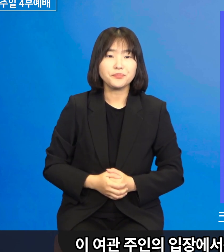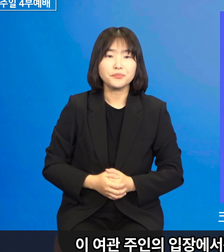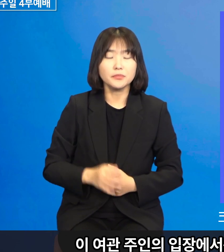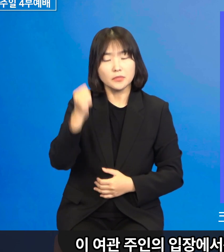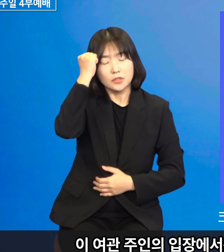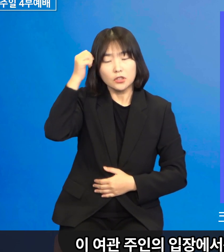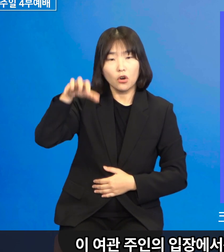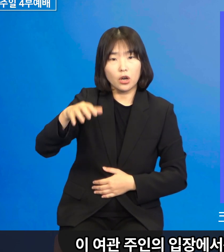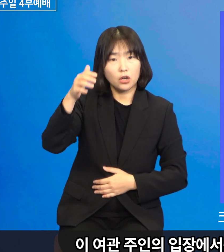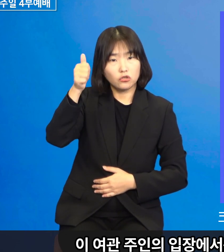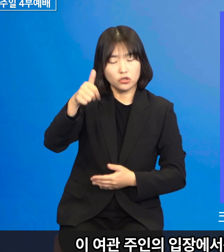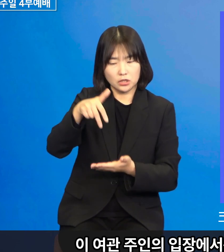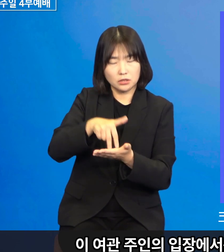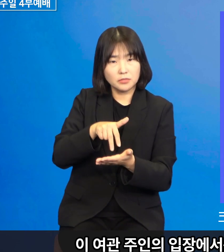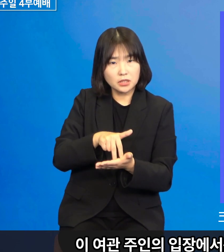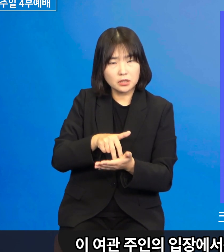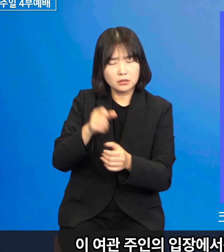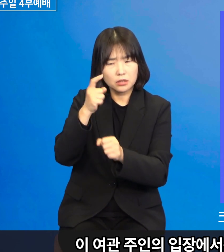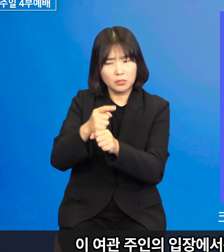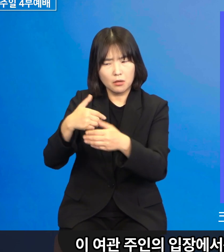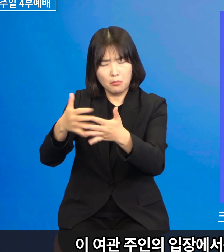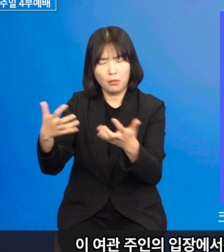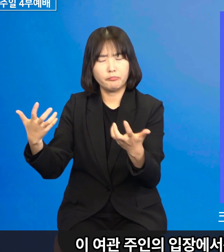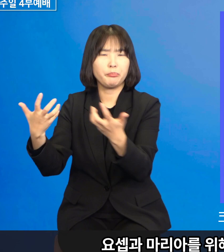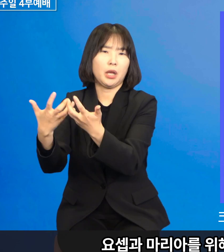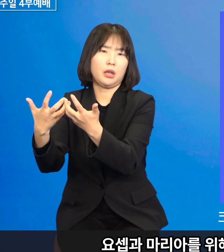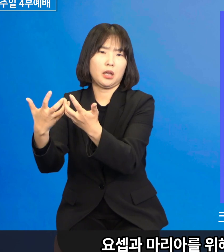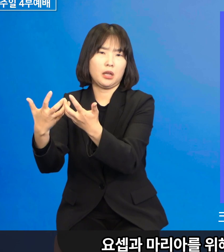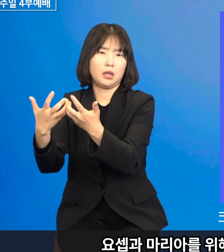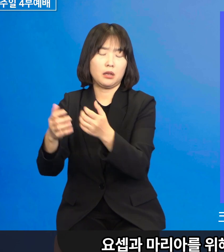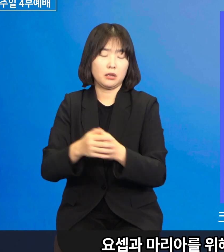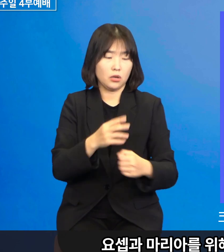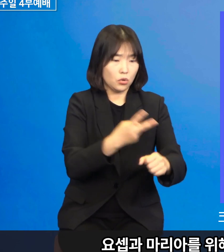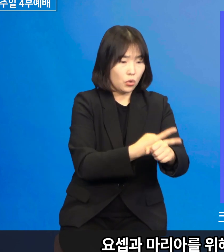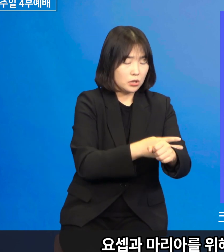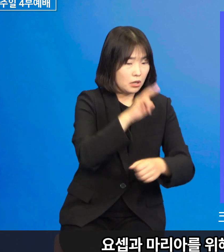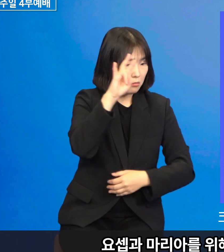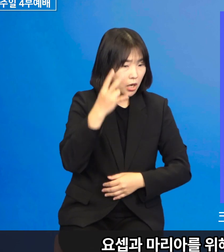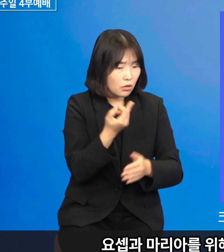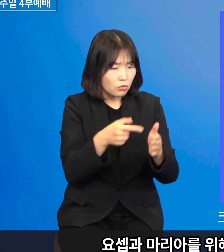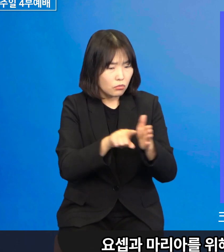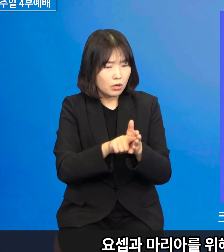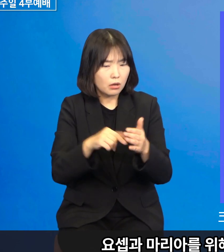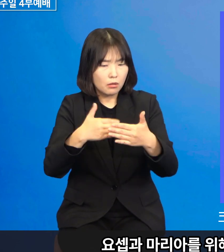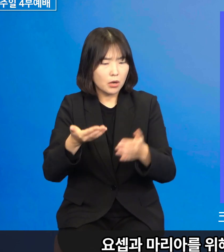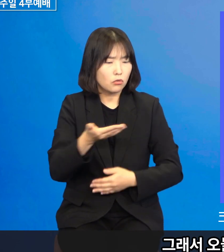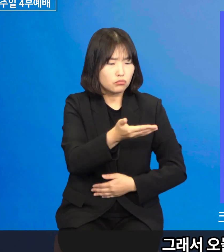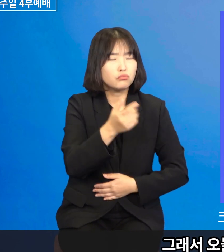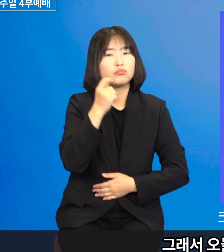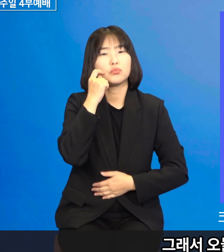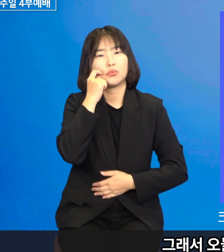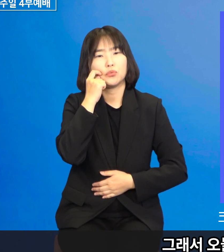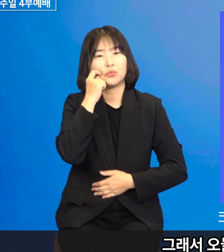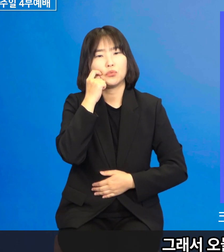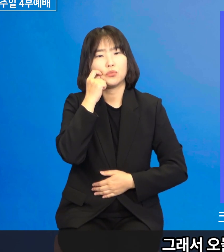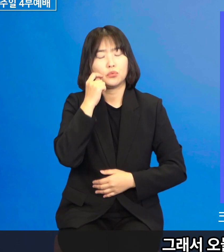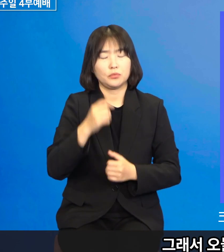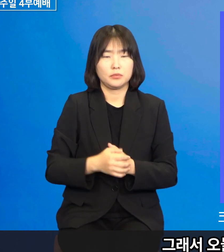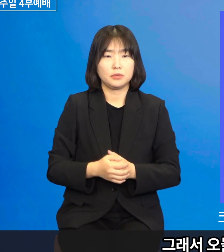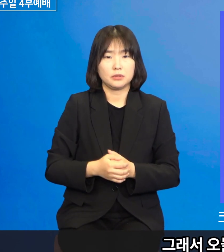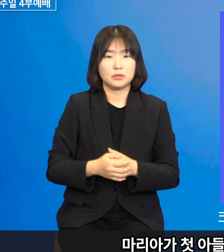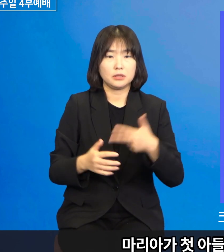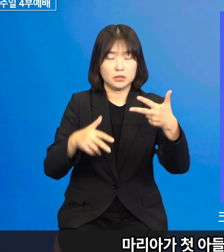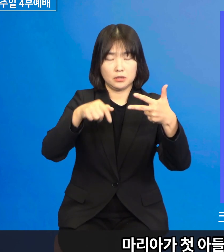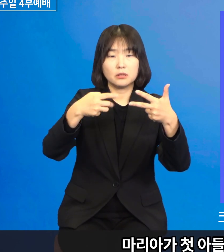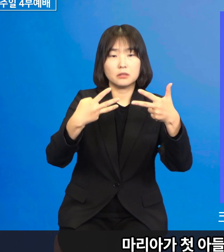주인의 입장에서는 이미 방이 꽉 찼기 때문에 요셉과 마리아를 위해서 줄 수는 없었습니다. 그래서 오늘 7절에